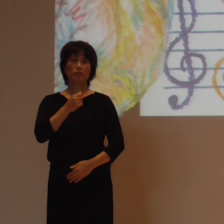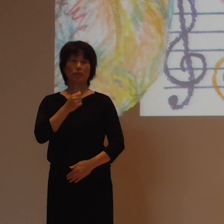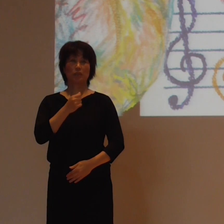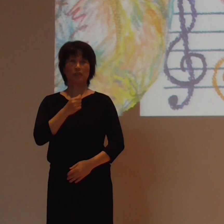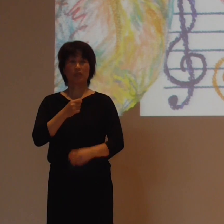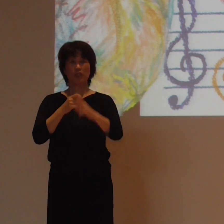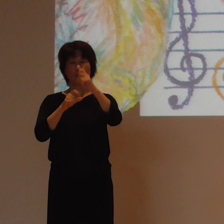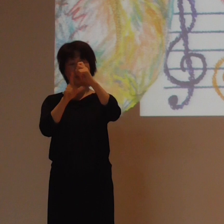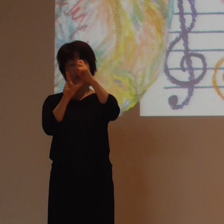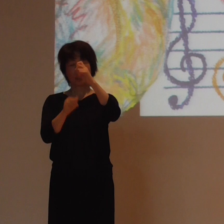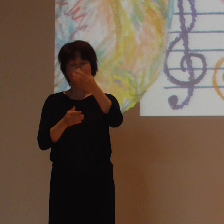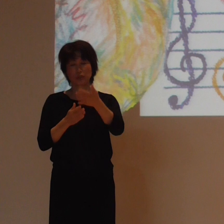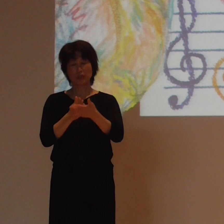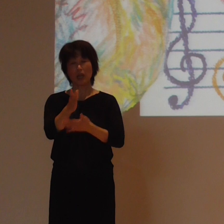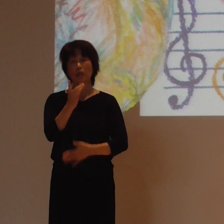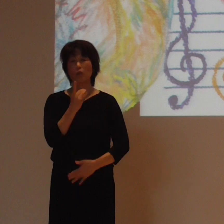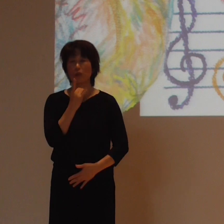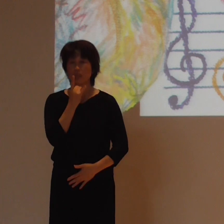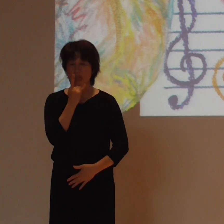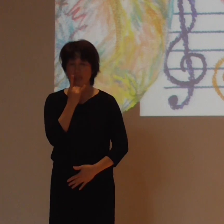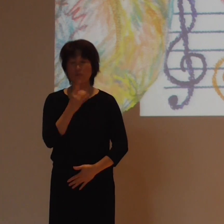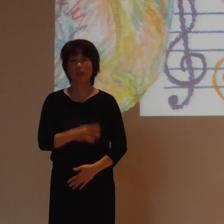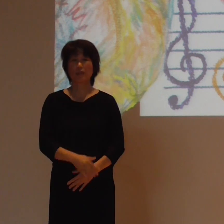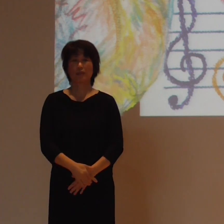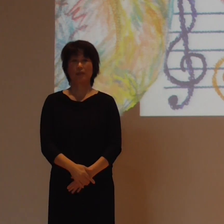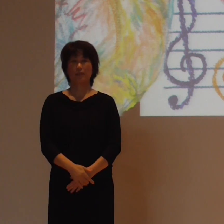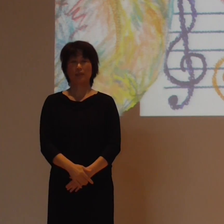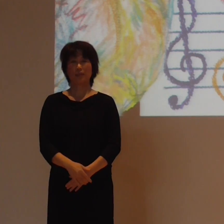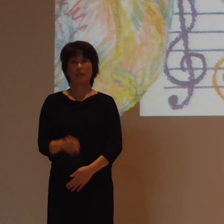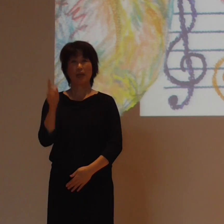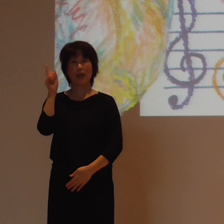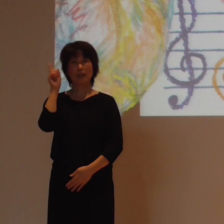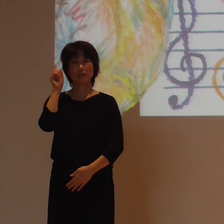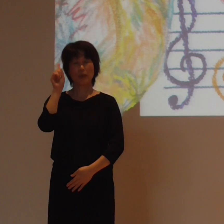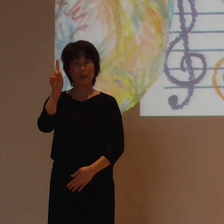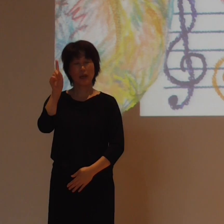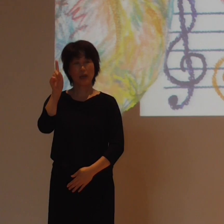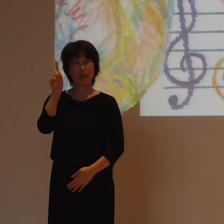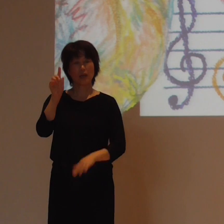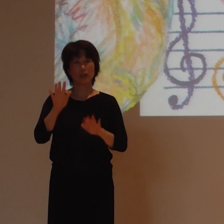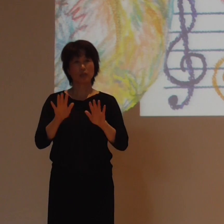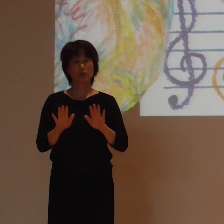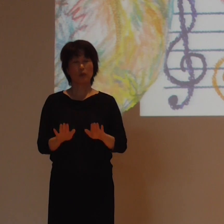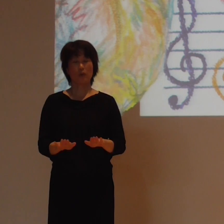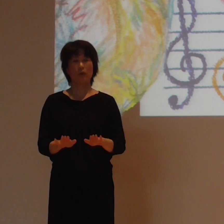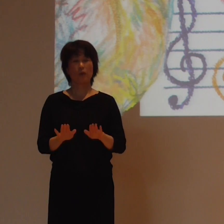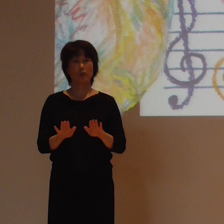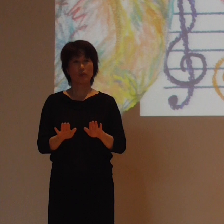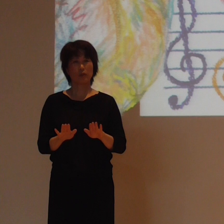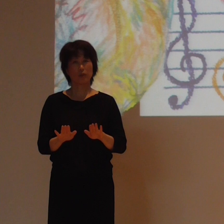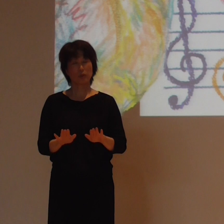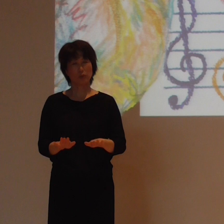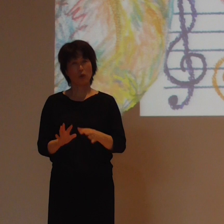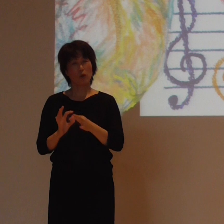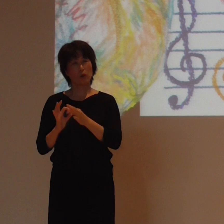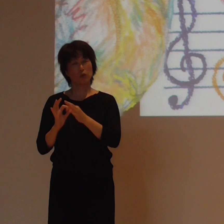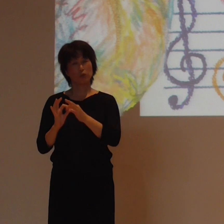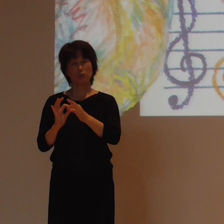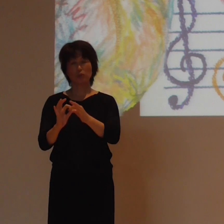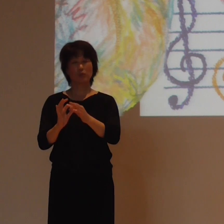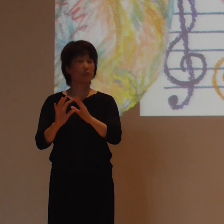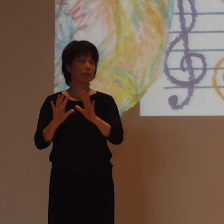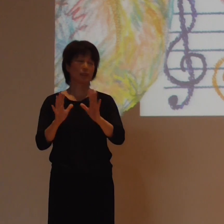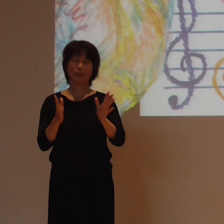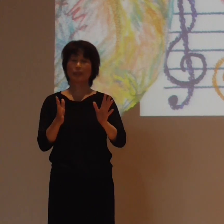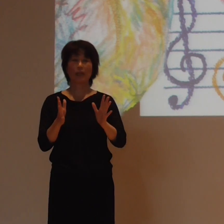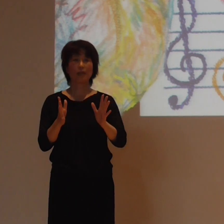期待しています。ぜひですね明日は今日の続きではないんだということ、こん